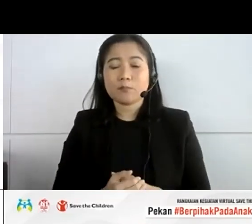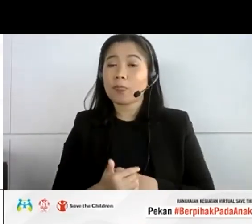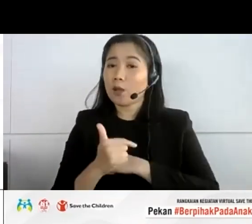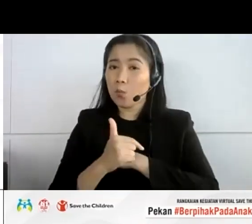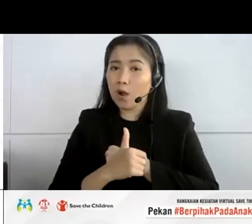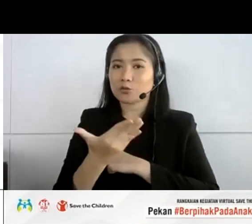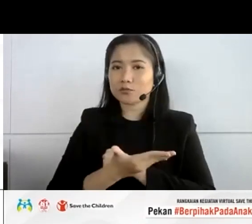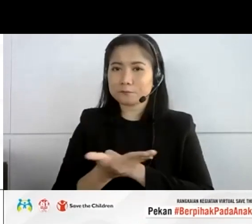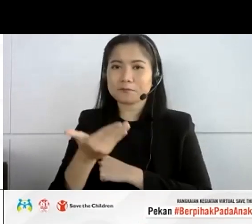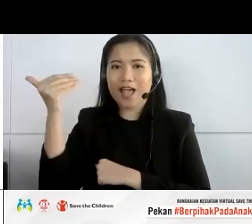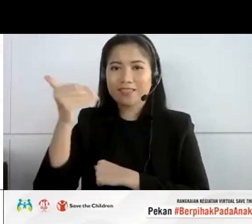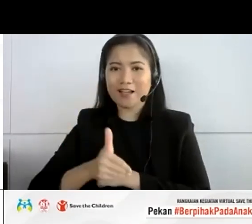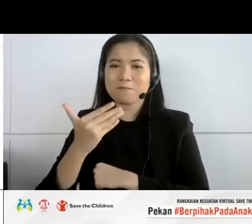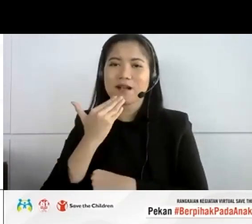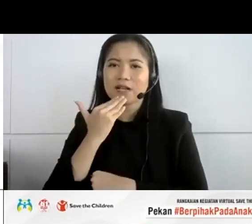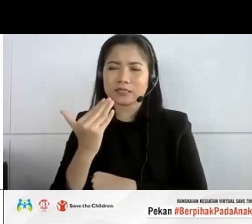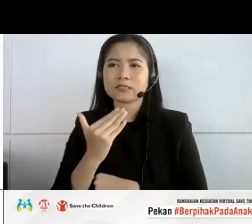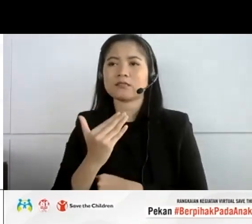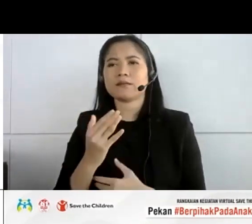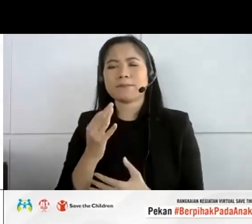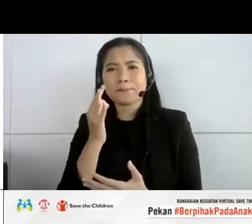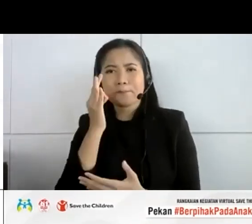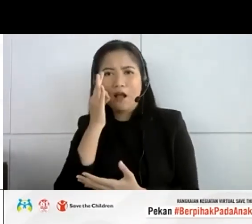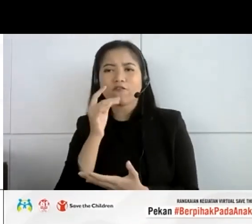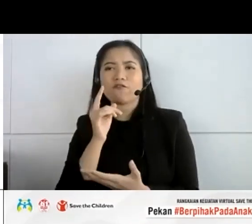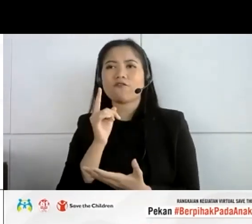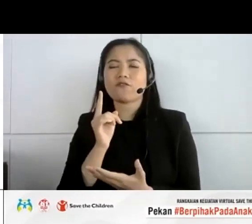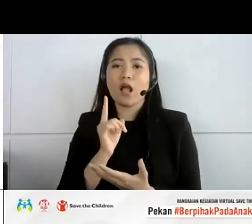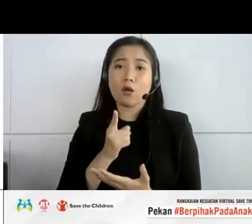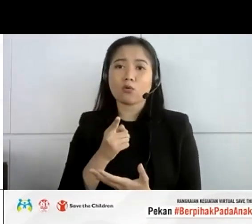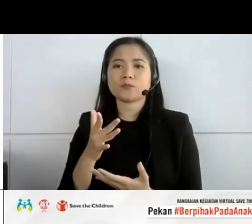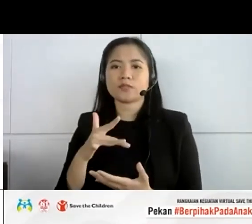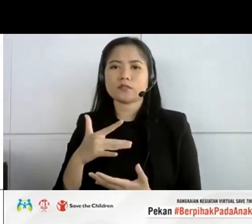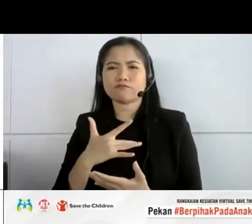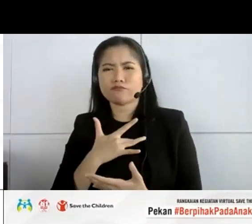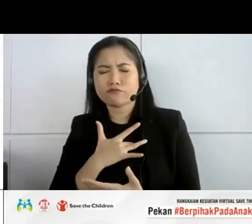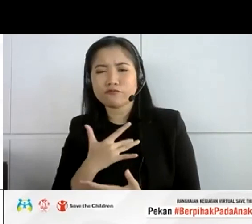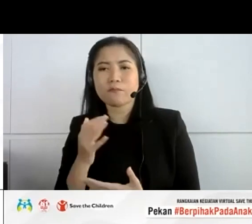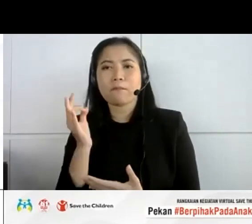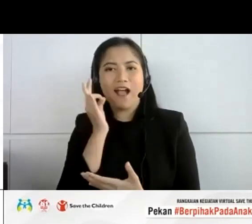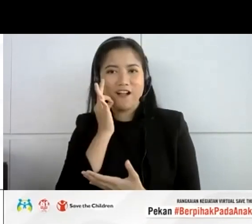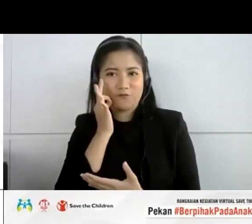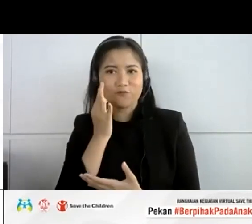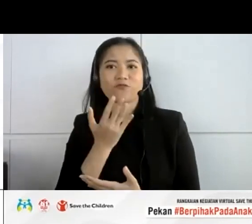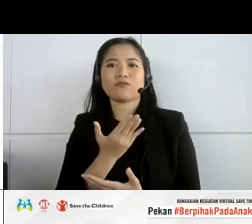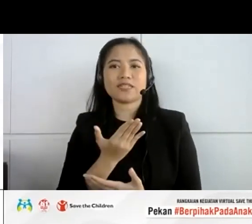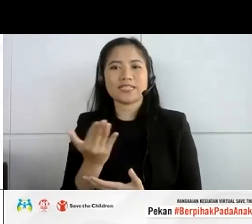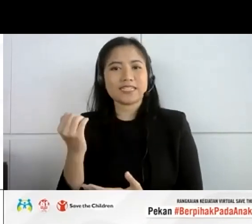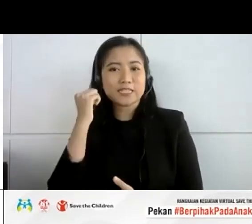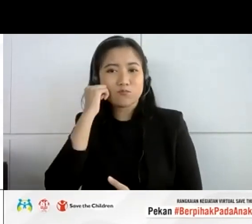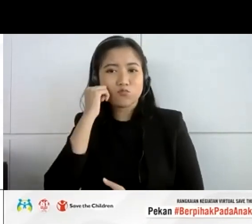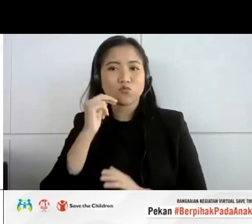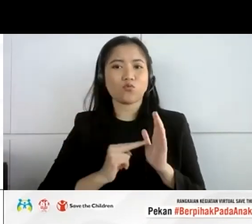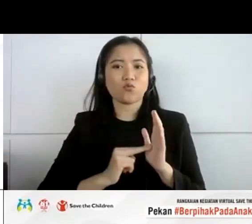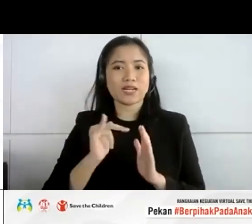kehadiran di webinar kali ini. Mohon maaf bila ada hal yang kurang berkenan. Saya juga meminta kepada Ibu Ning